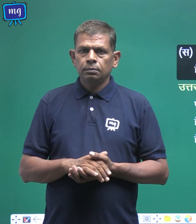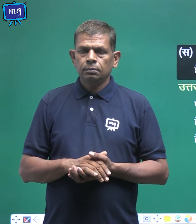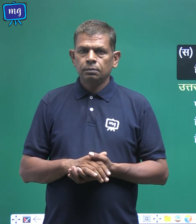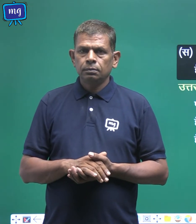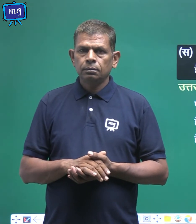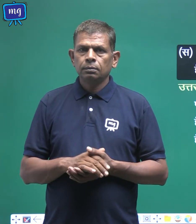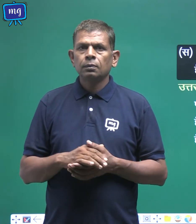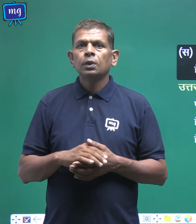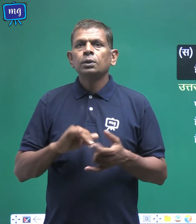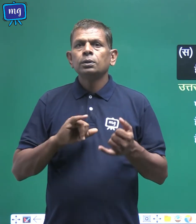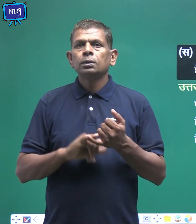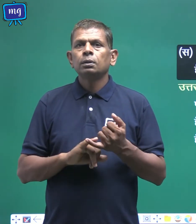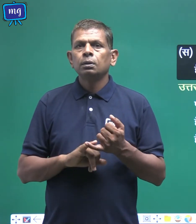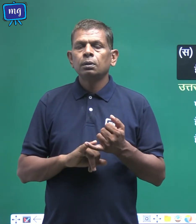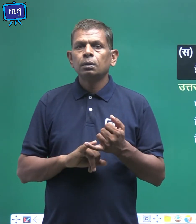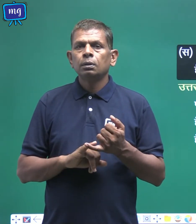स,